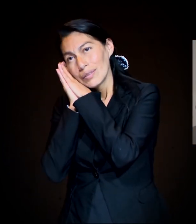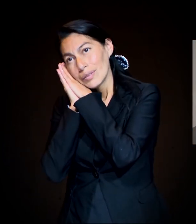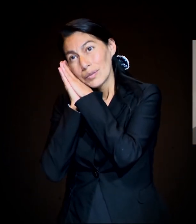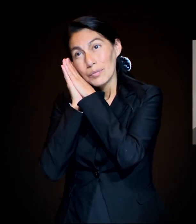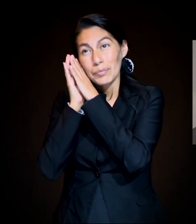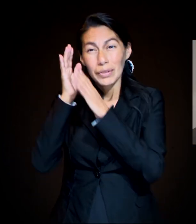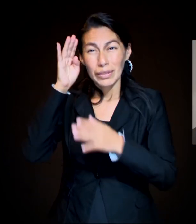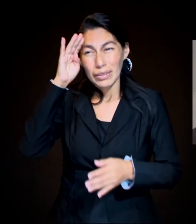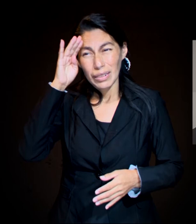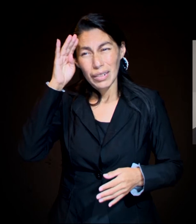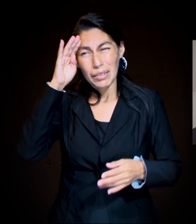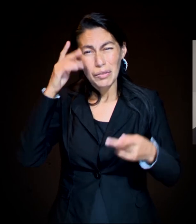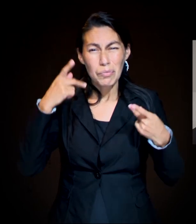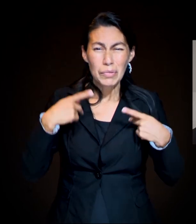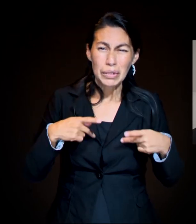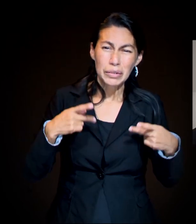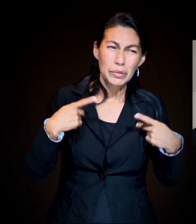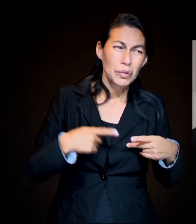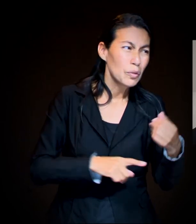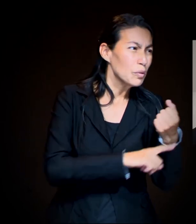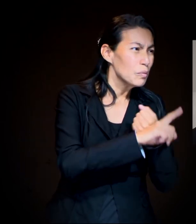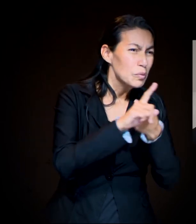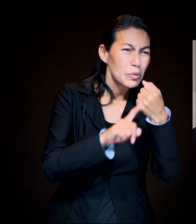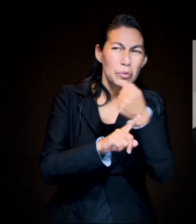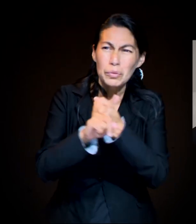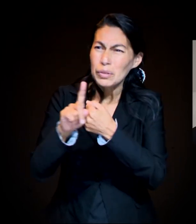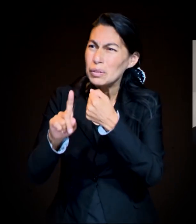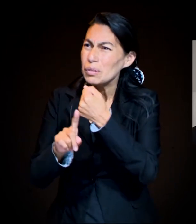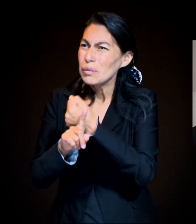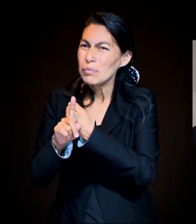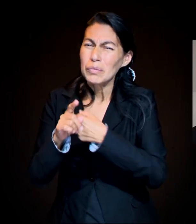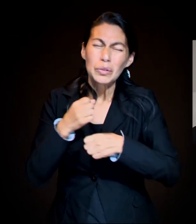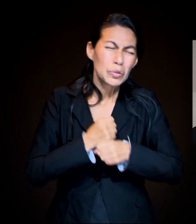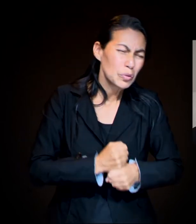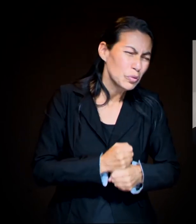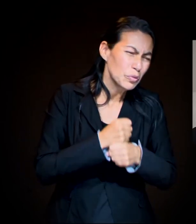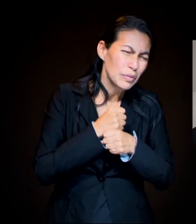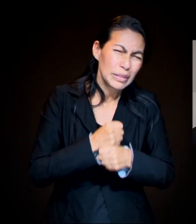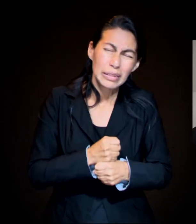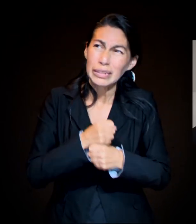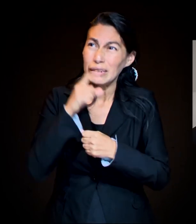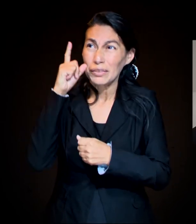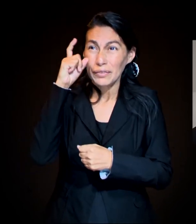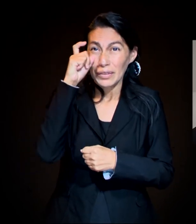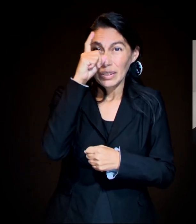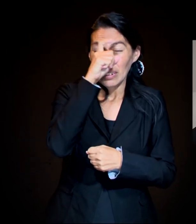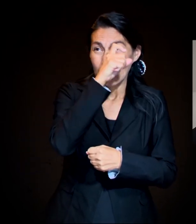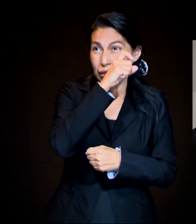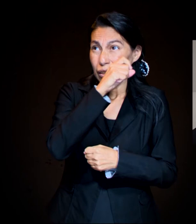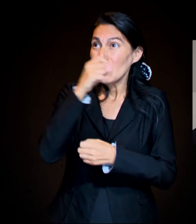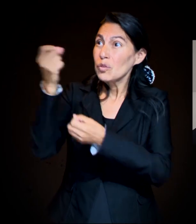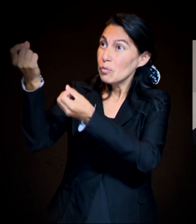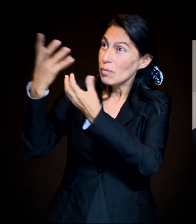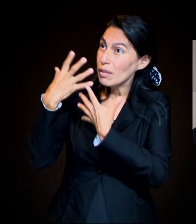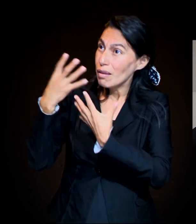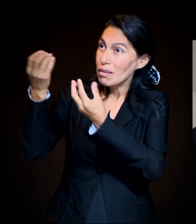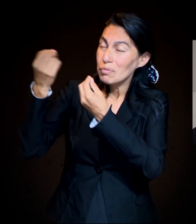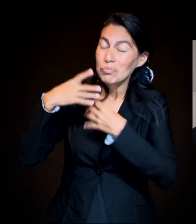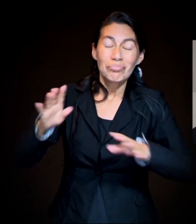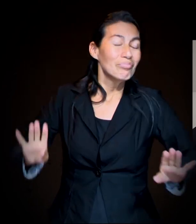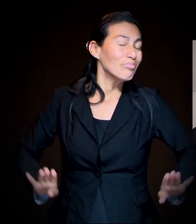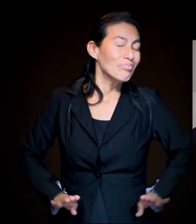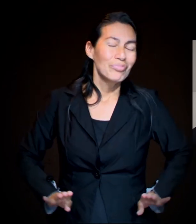Y me acuesto meditando que otros fríos están pasando. No